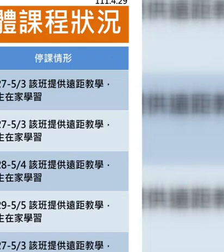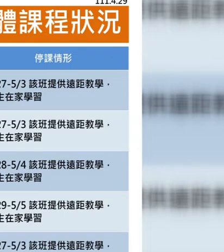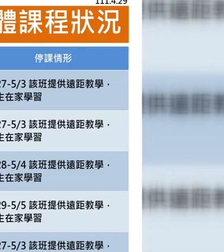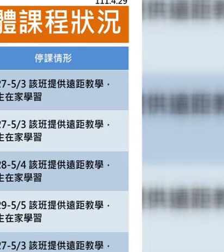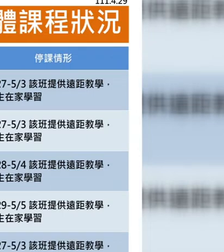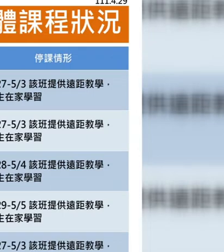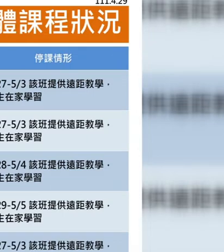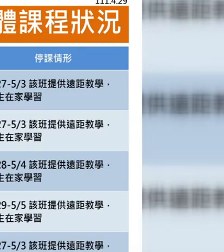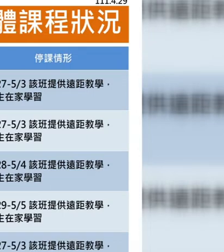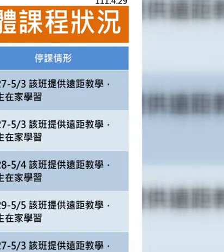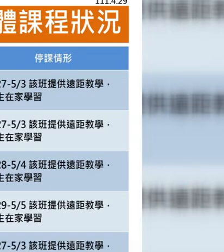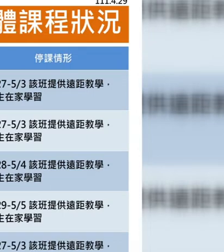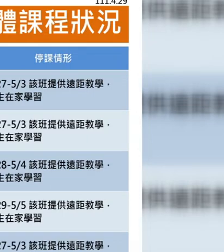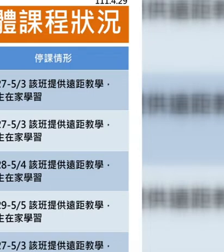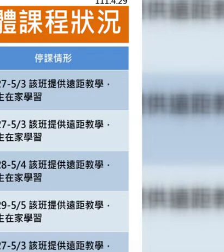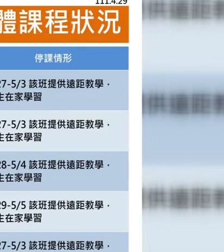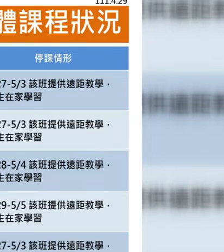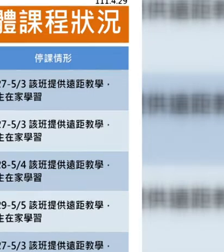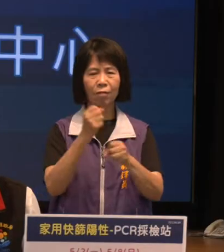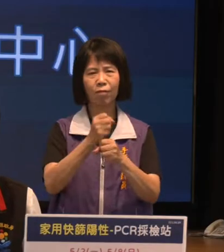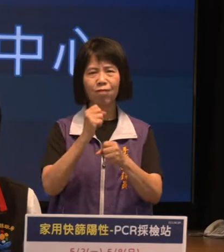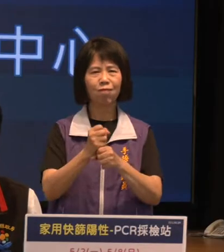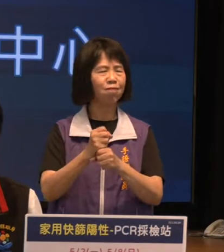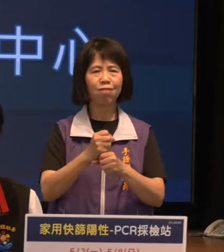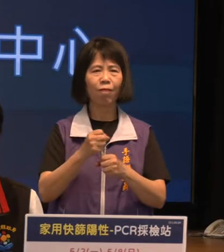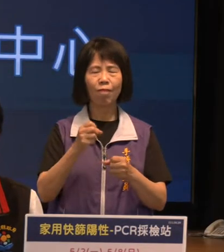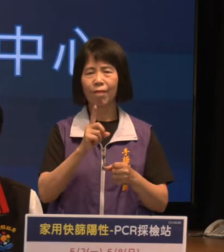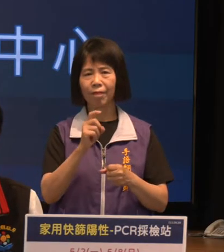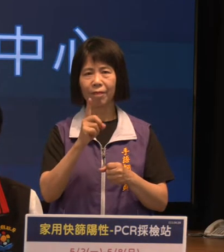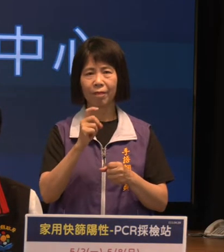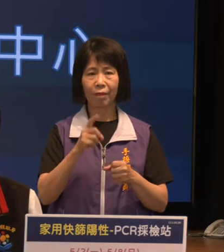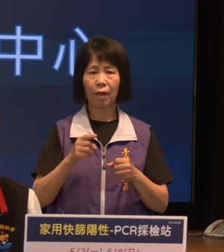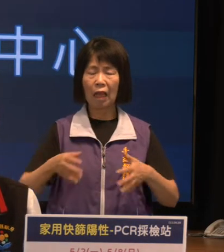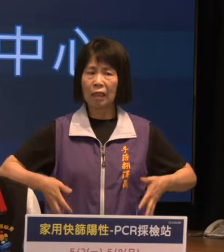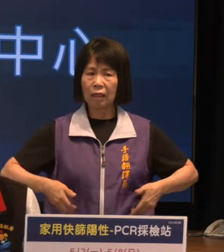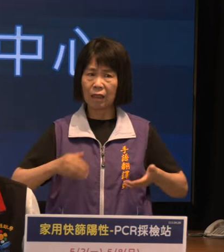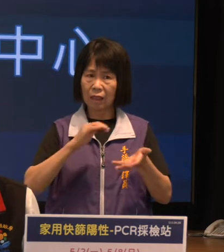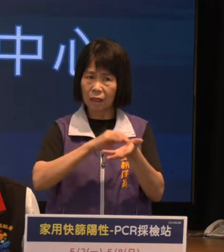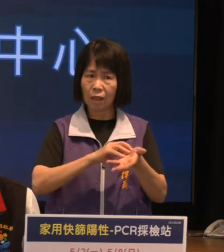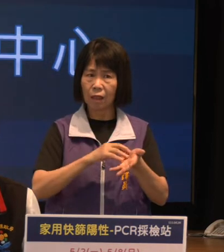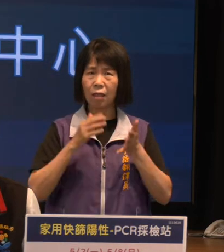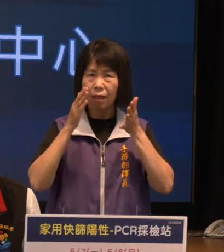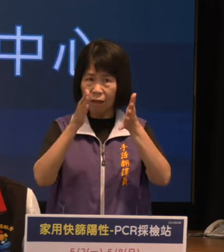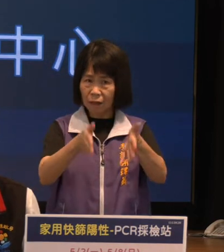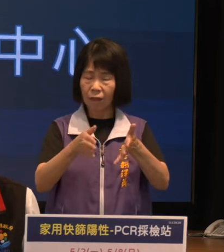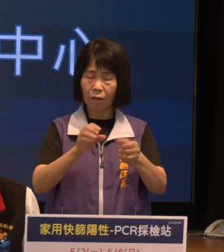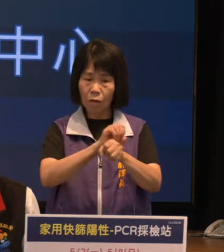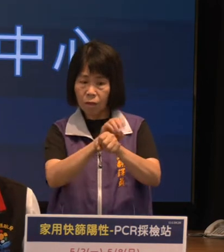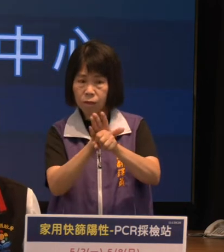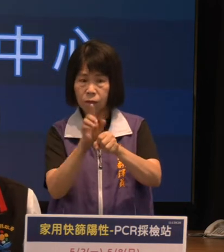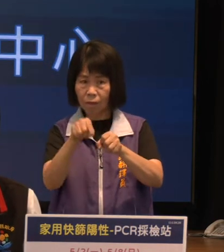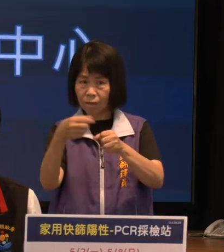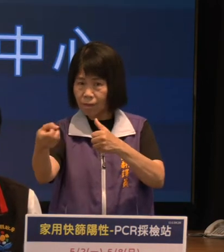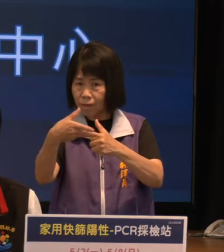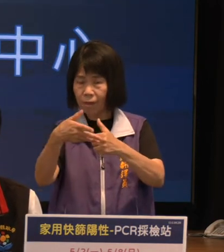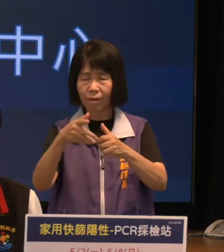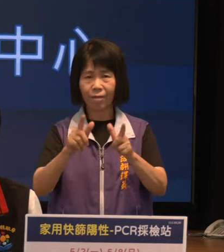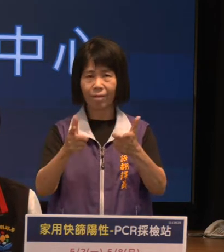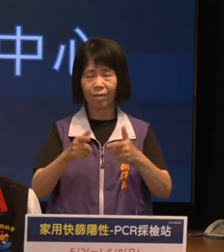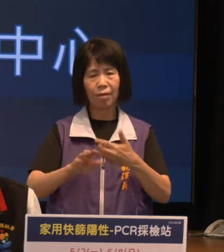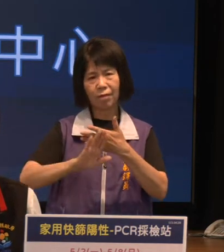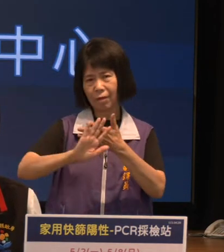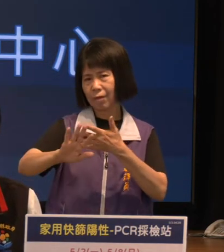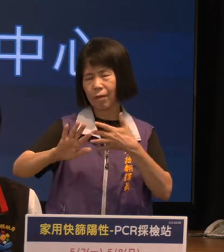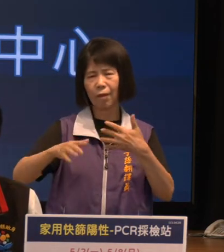接在医院去做 PCR。我想急诊并不是只看新冠。急诊是有